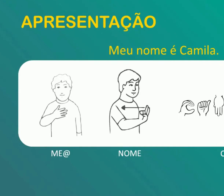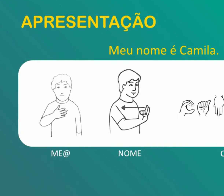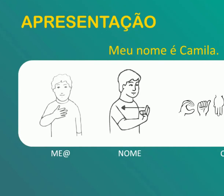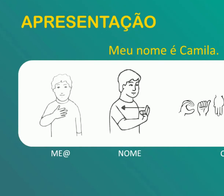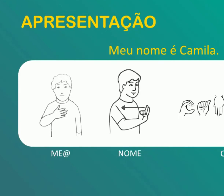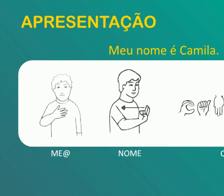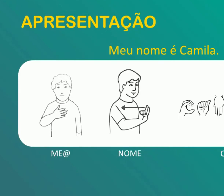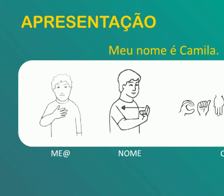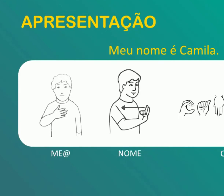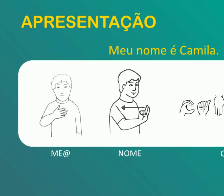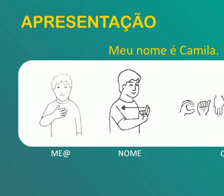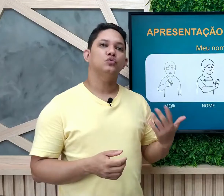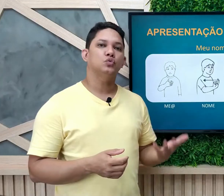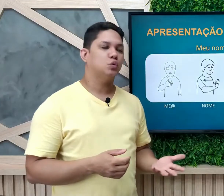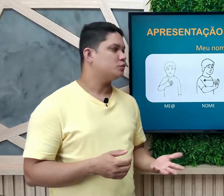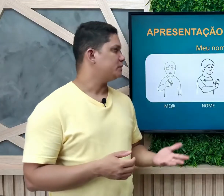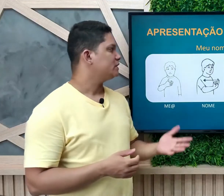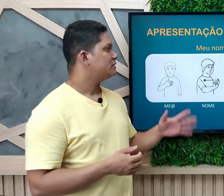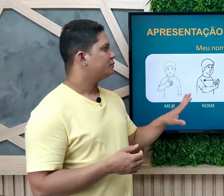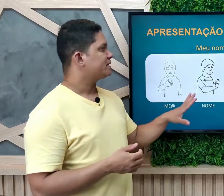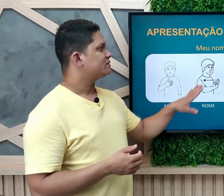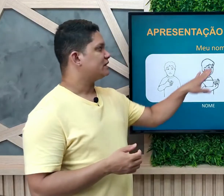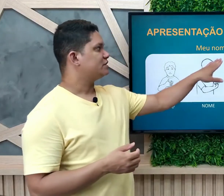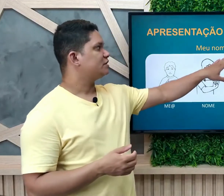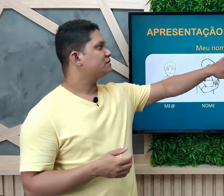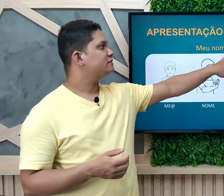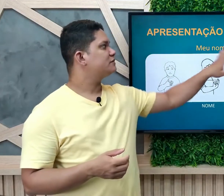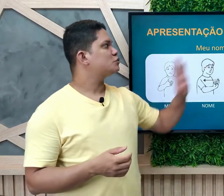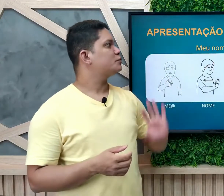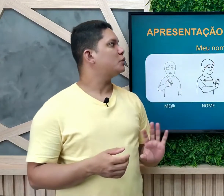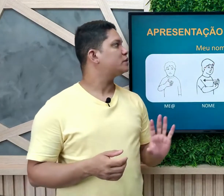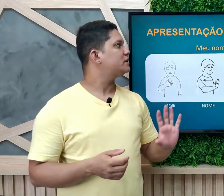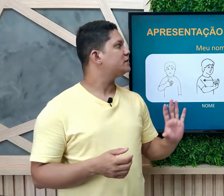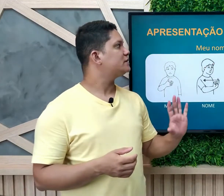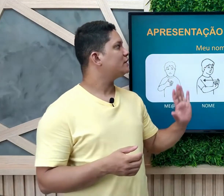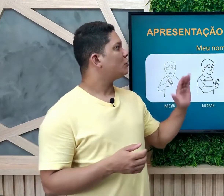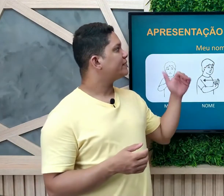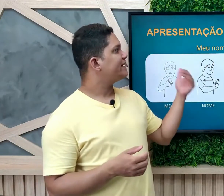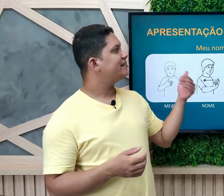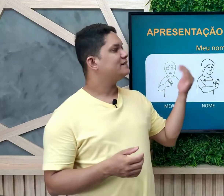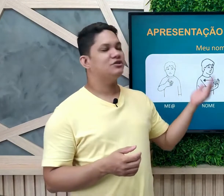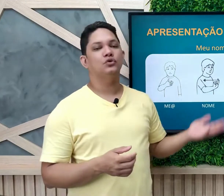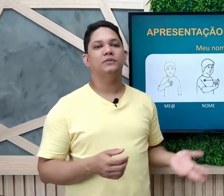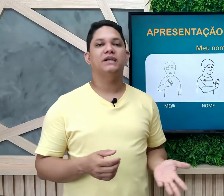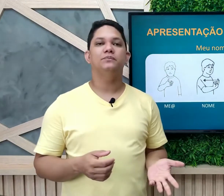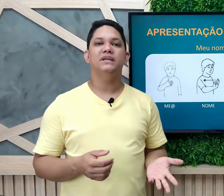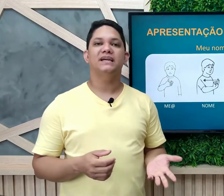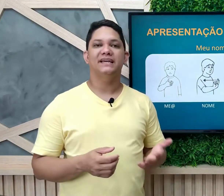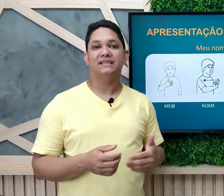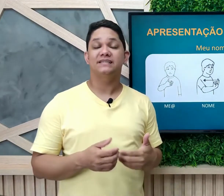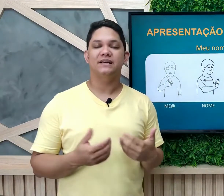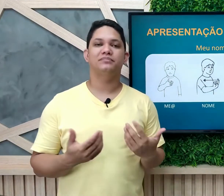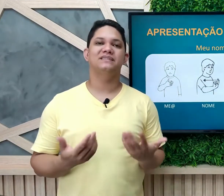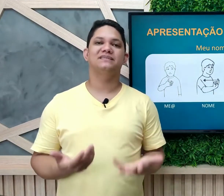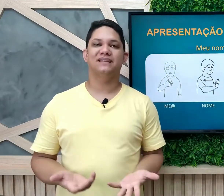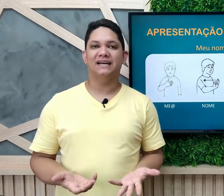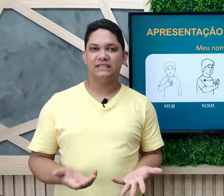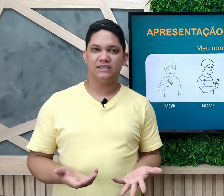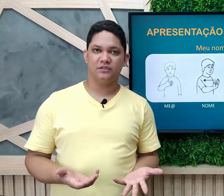iniciar fazendo a apresentação do nome do personagem. Vamos supor que alguém de nome Camila queira se apresentar em